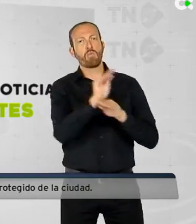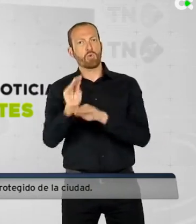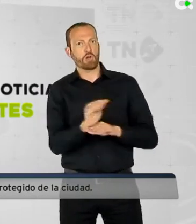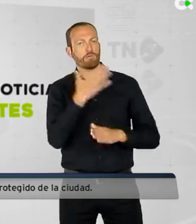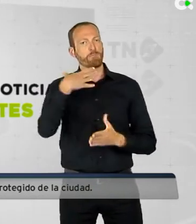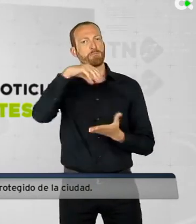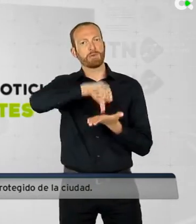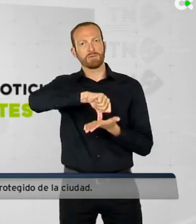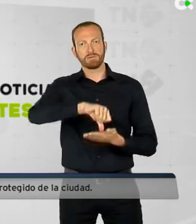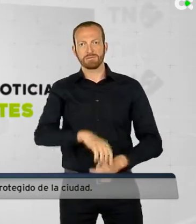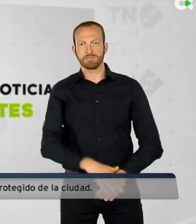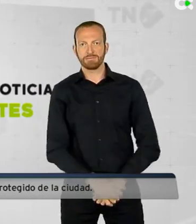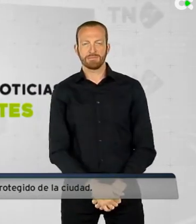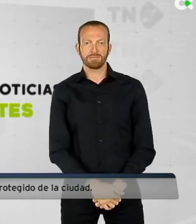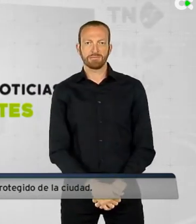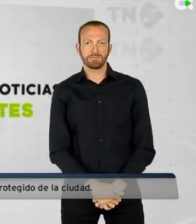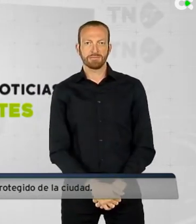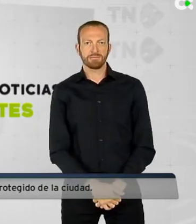de la ciudad.